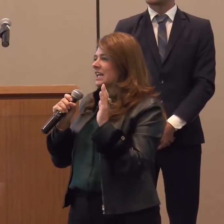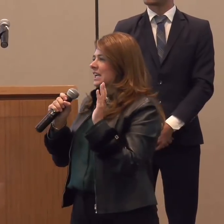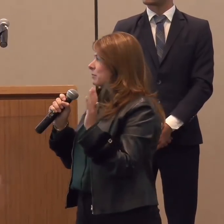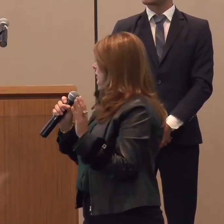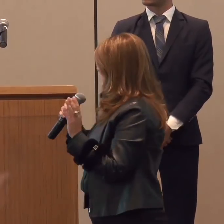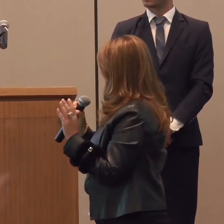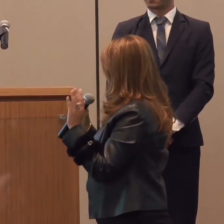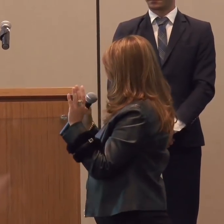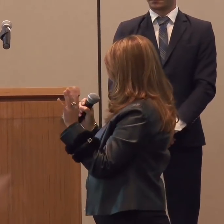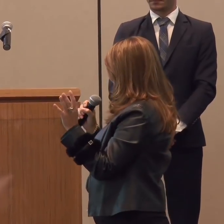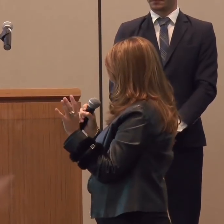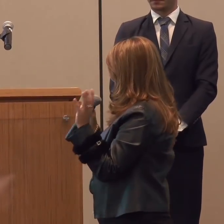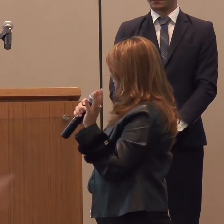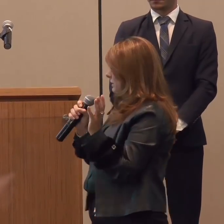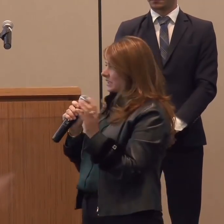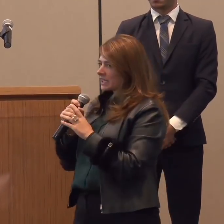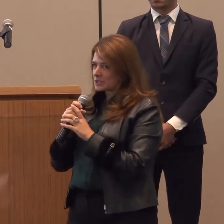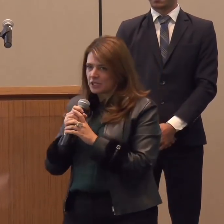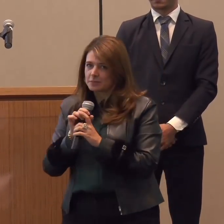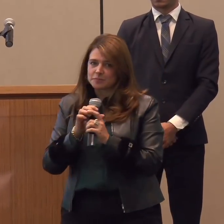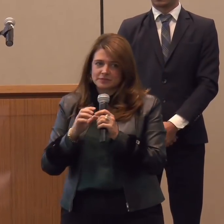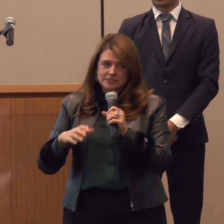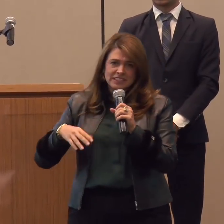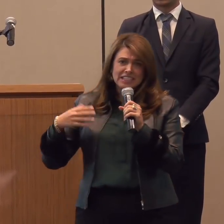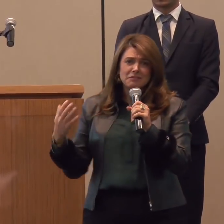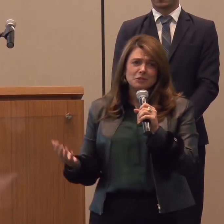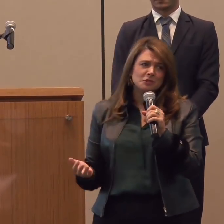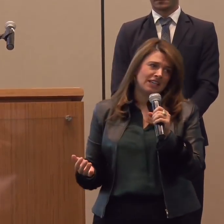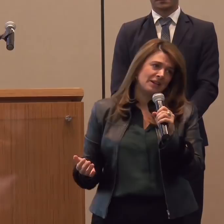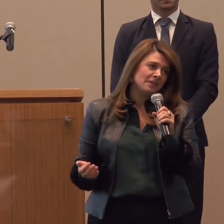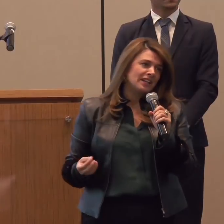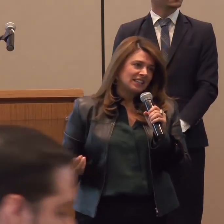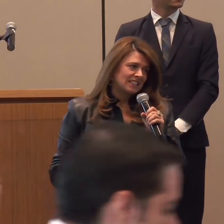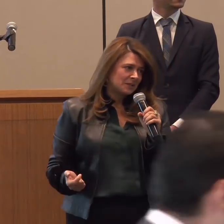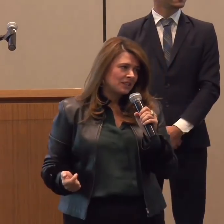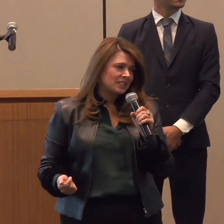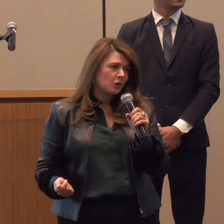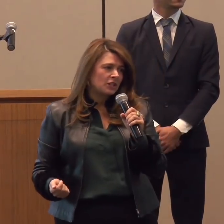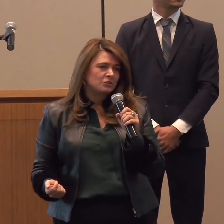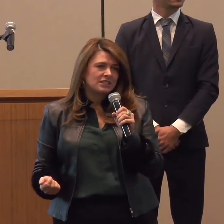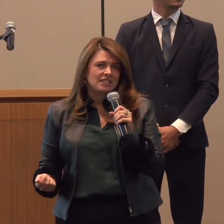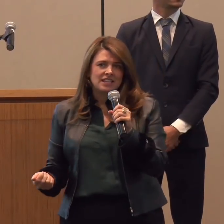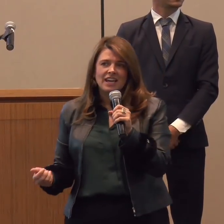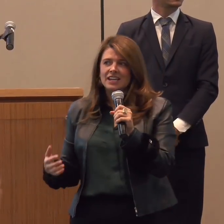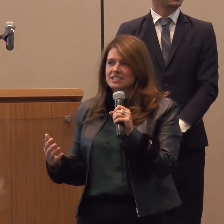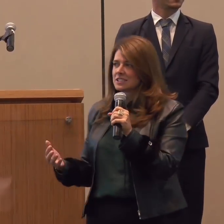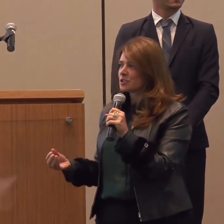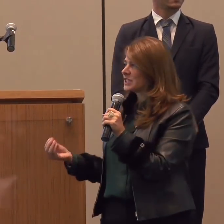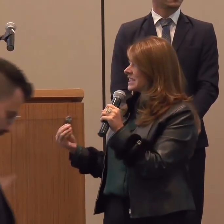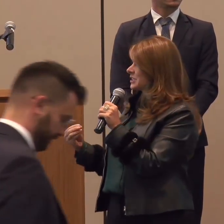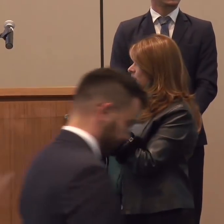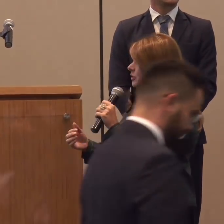y políticas de desarrollo turístico a nivel internacional y la fiduciaria desde hace 25 años hace ese